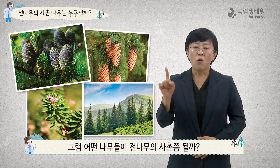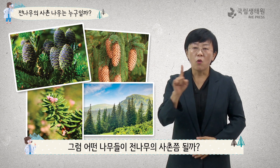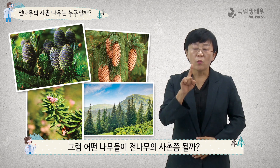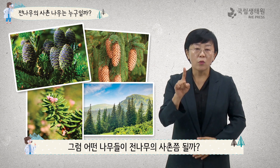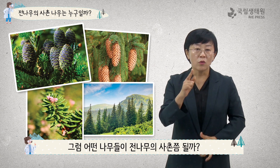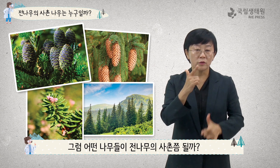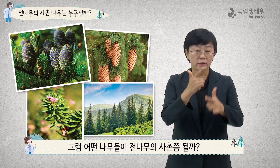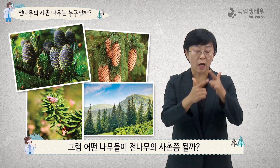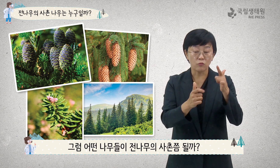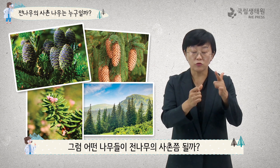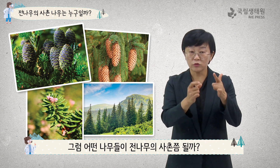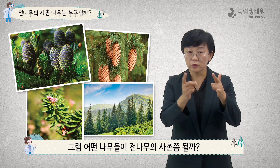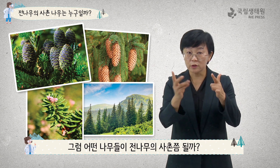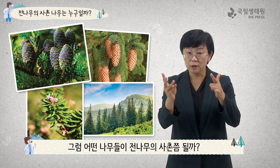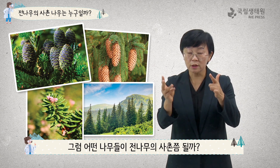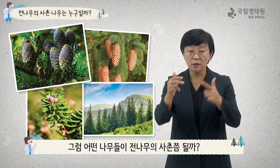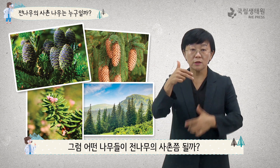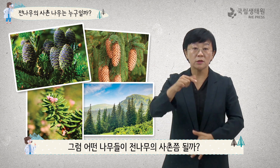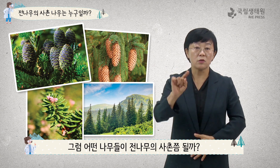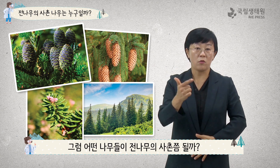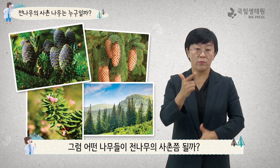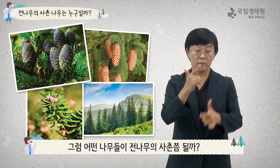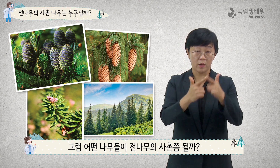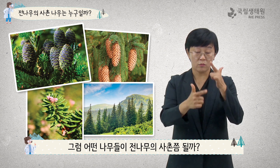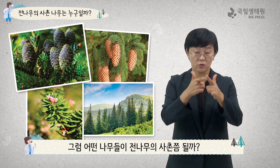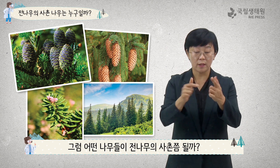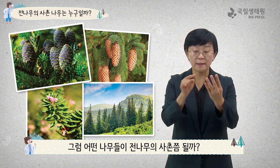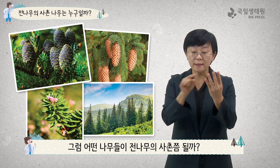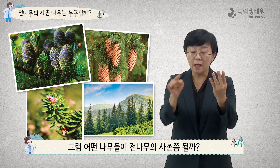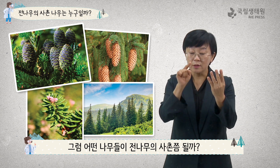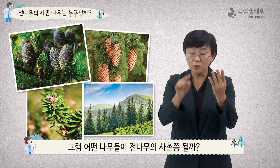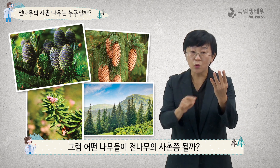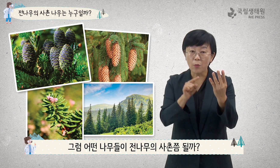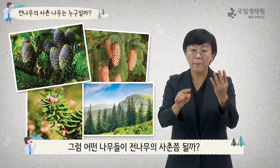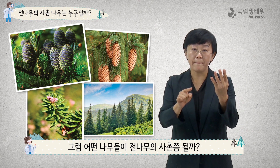그럼 어떤 나무들이 전나무의 사촌쯤 될까?